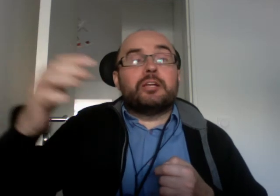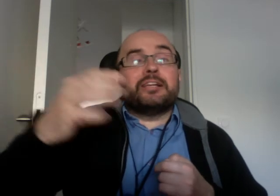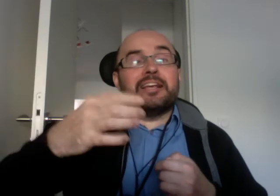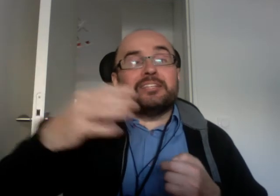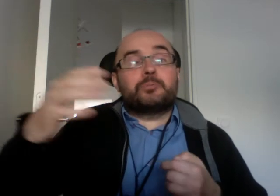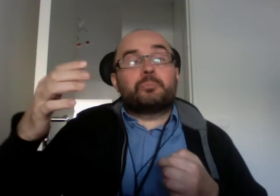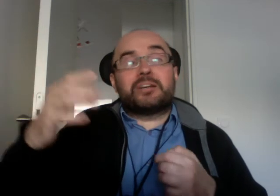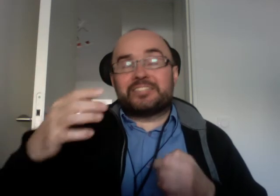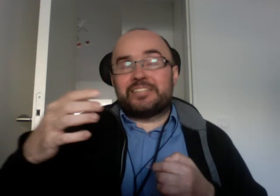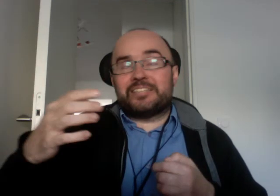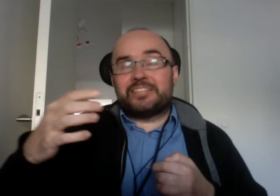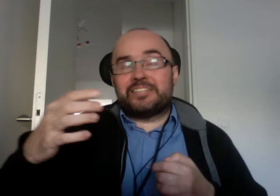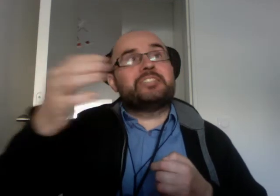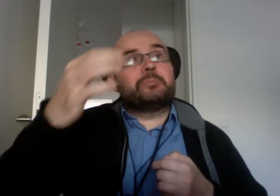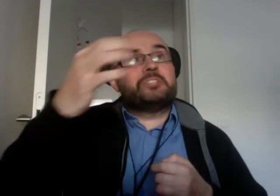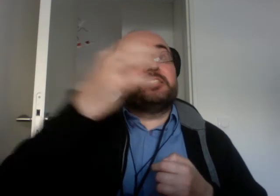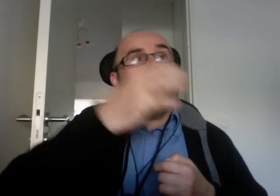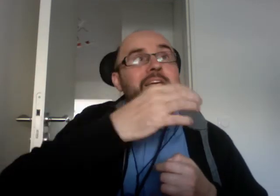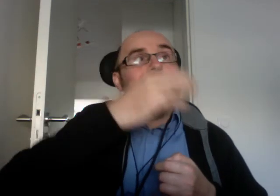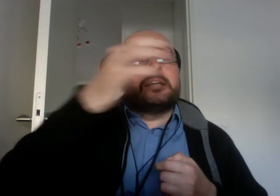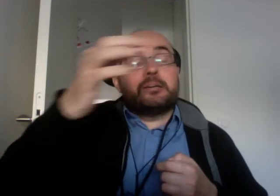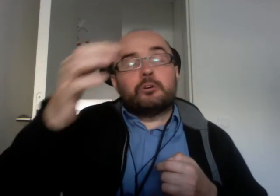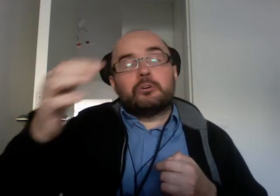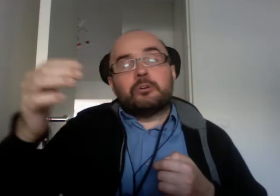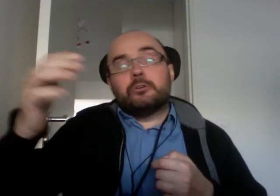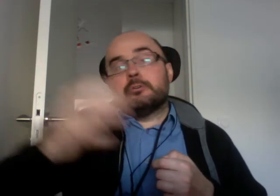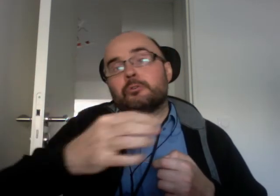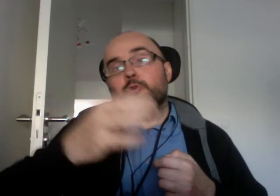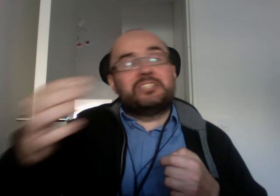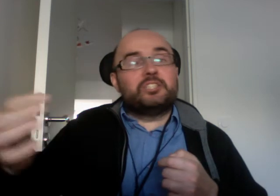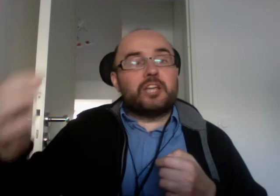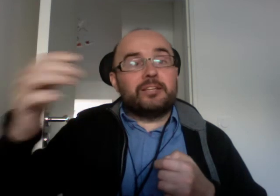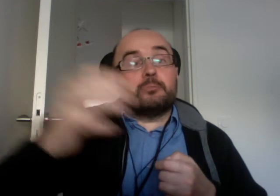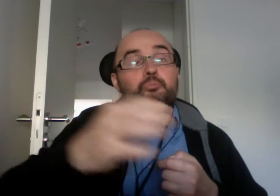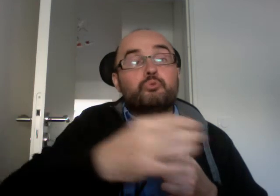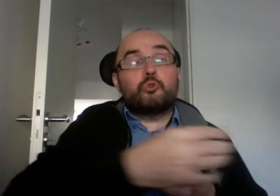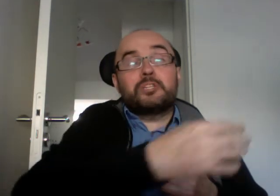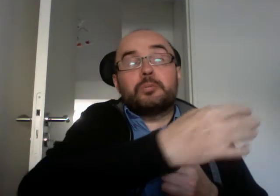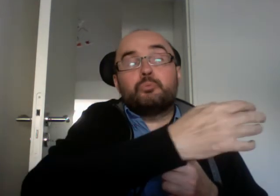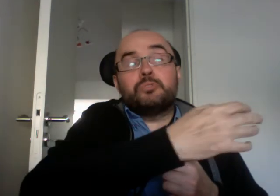laisse passer petit à petit l'oxygène pour qu'il puisse